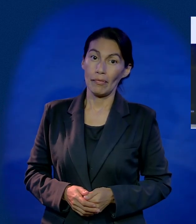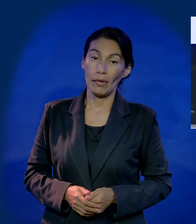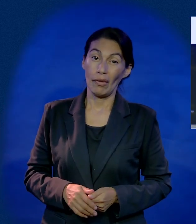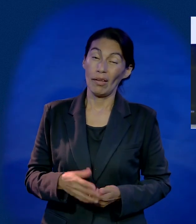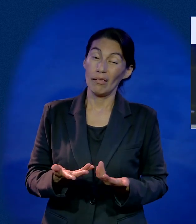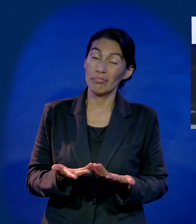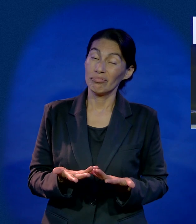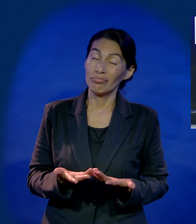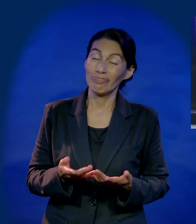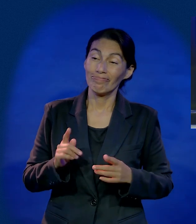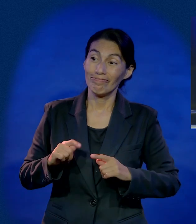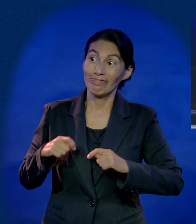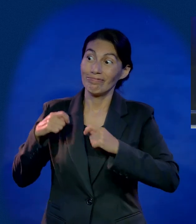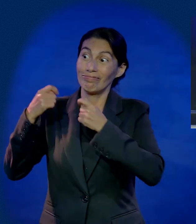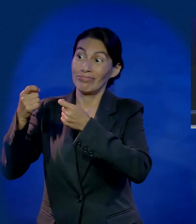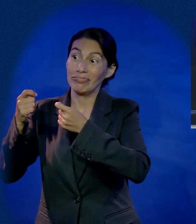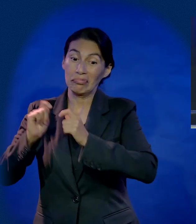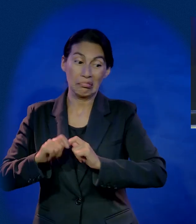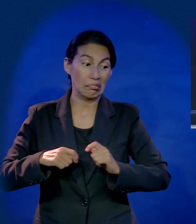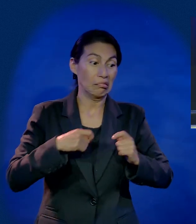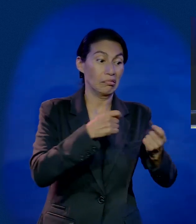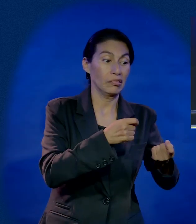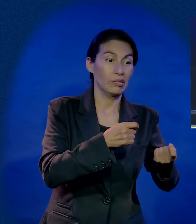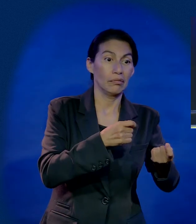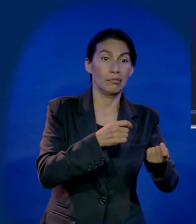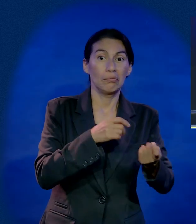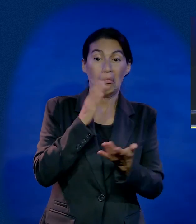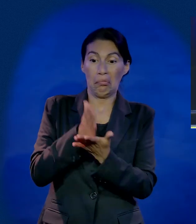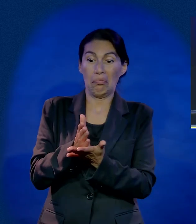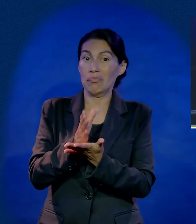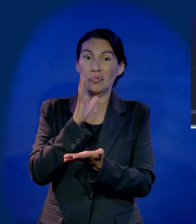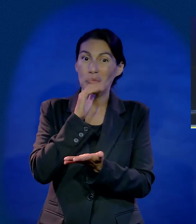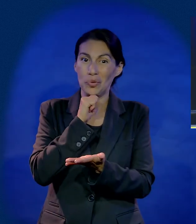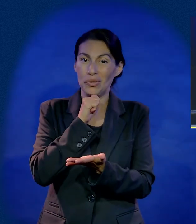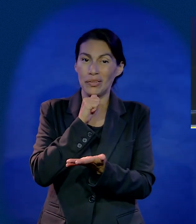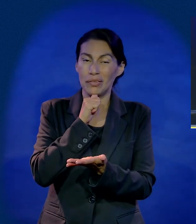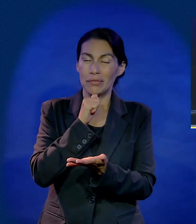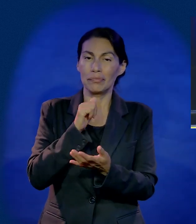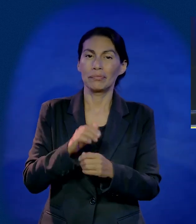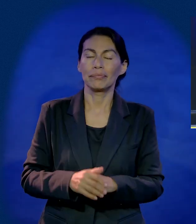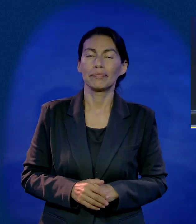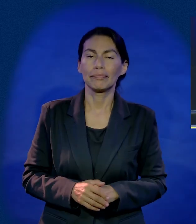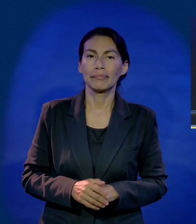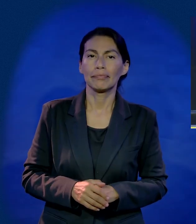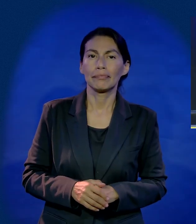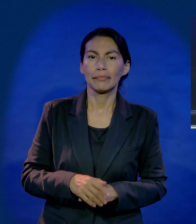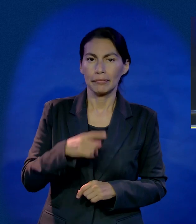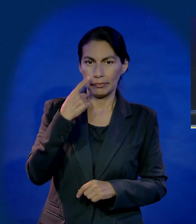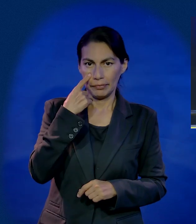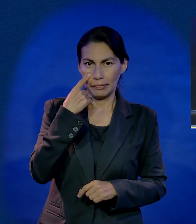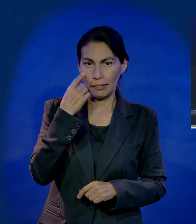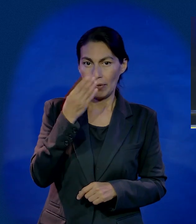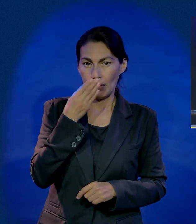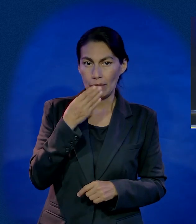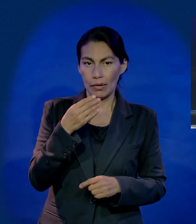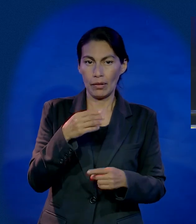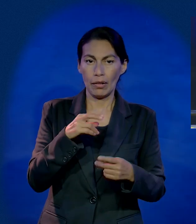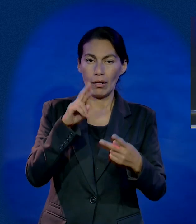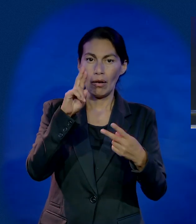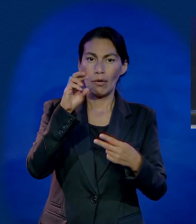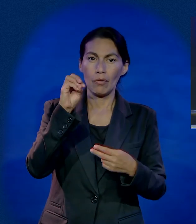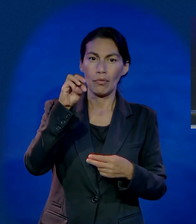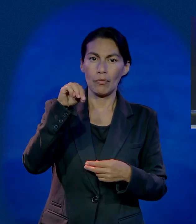somete a uno o se somete a su enemigo, pero no hay terreno neutro. En ese contexto dice